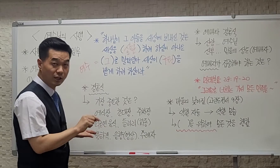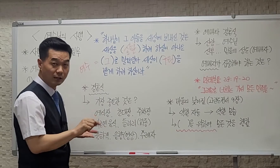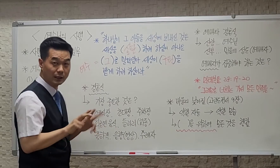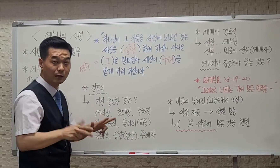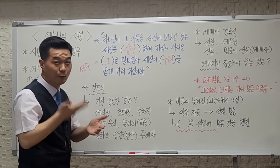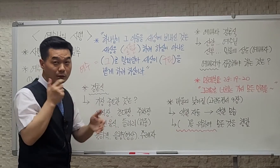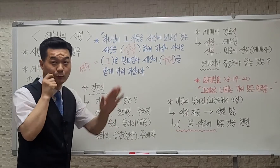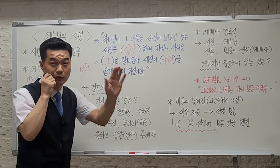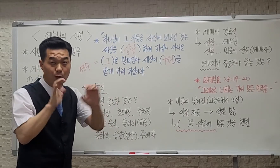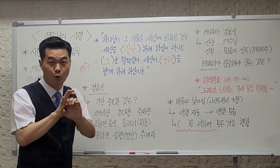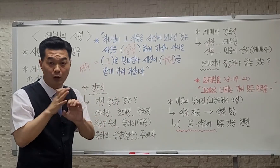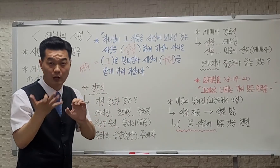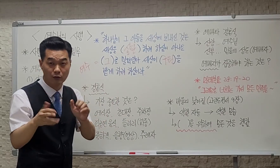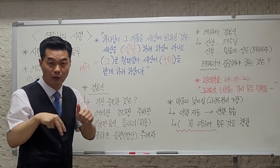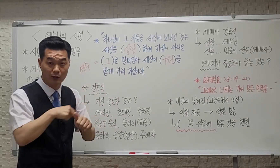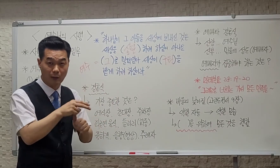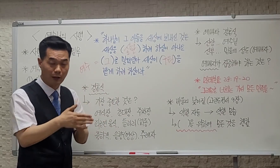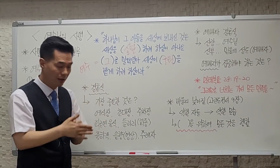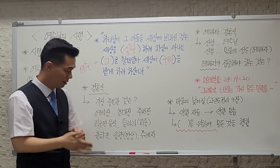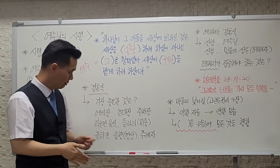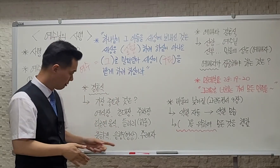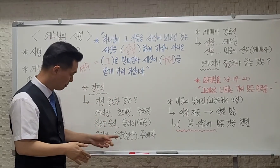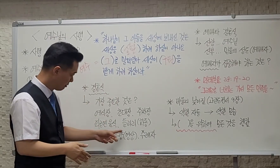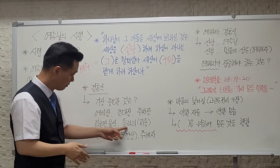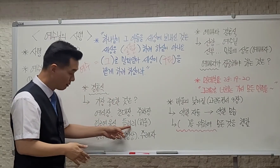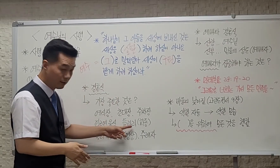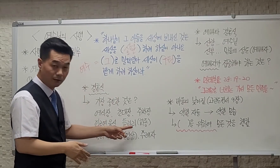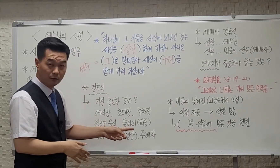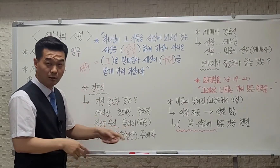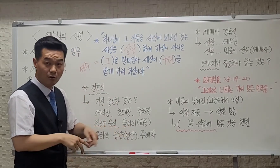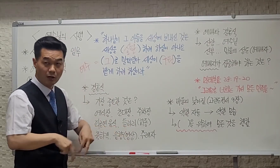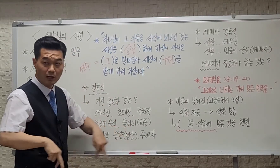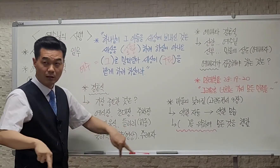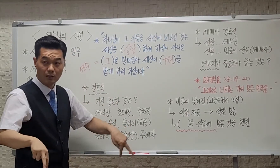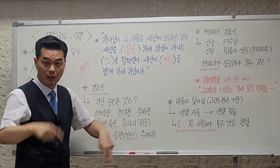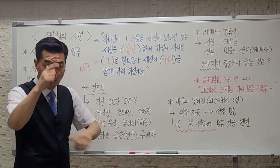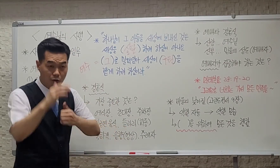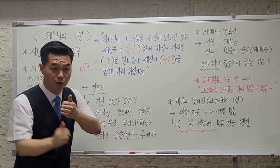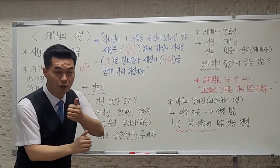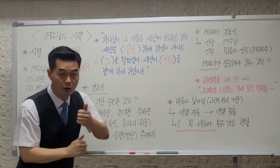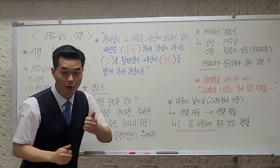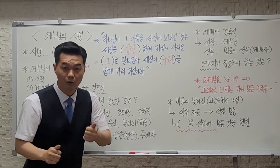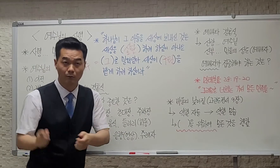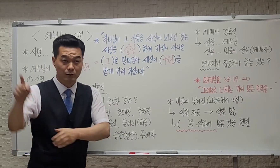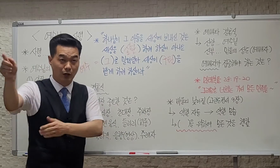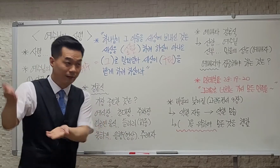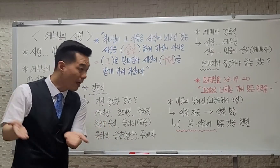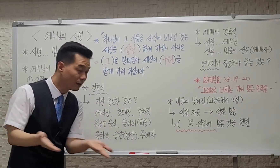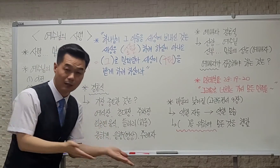음식? 지금은 먹지 못해, 코로나19 상황 때문에. 들러리? 예배위원들요? 저 안내하는 사람들요?